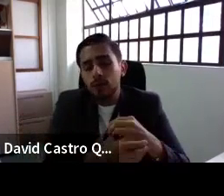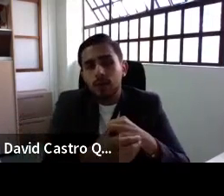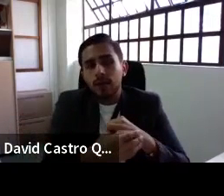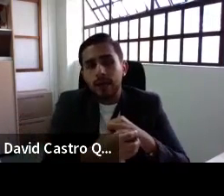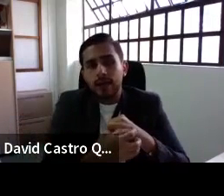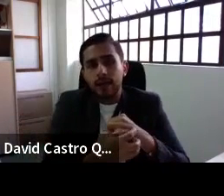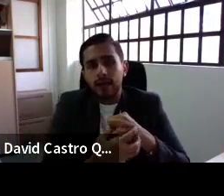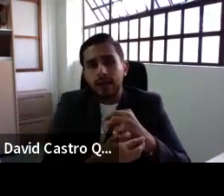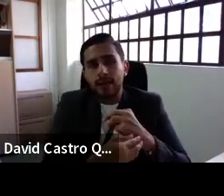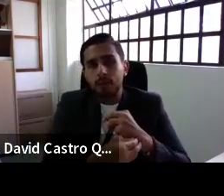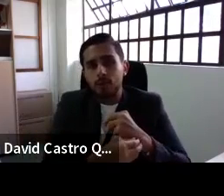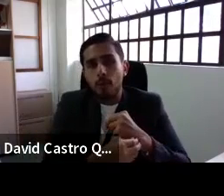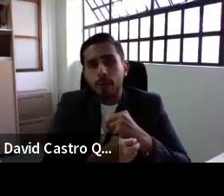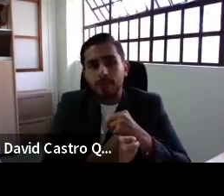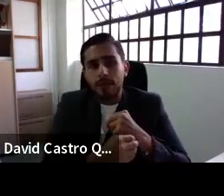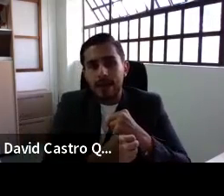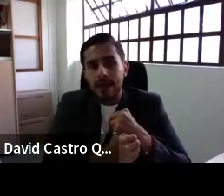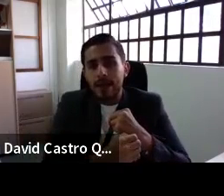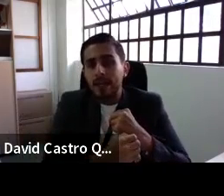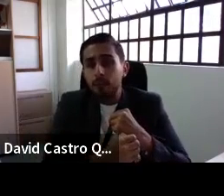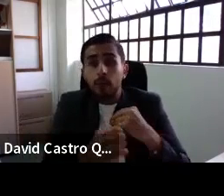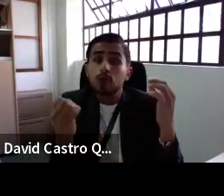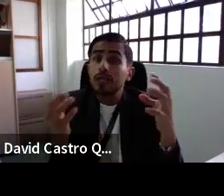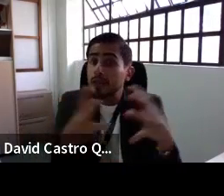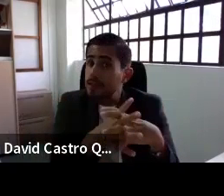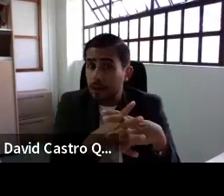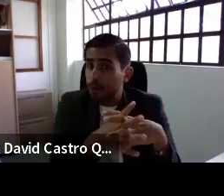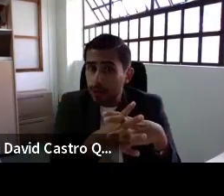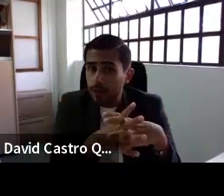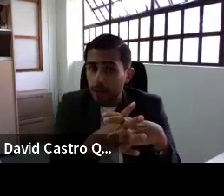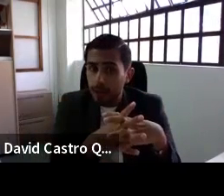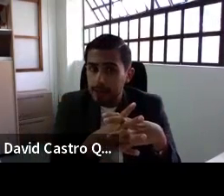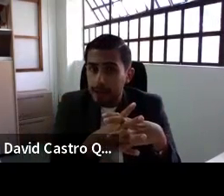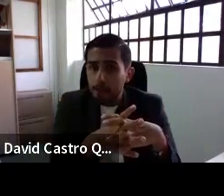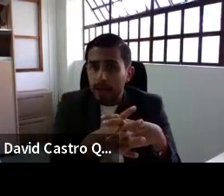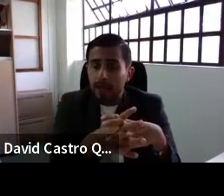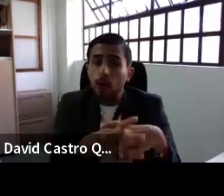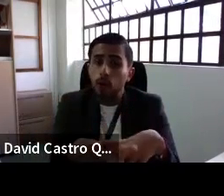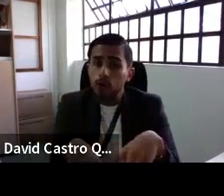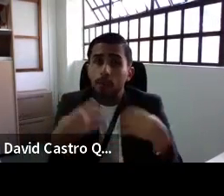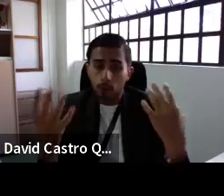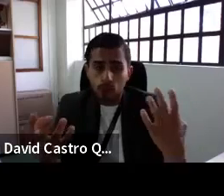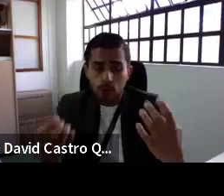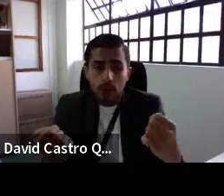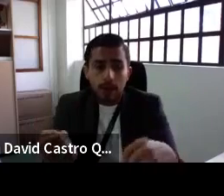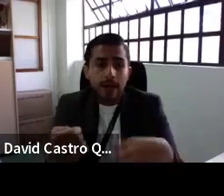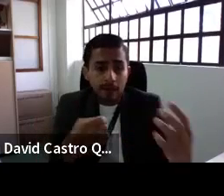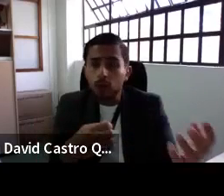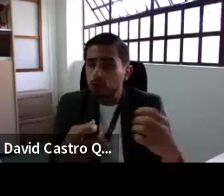que tiene pues como para expresar y poderlo sintetizar muy bien además para que con los apoyos gráficos,